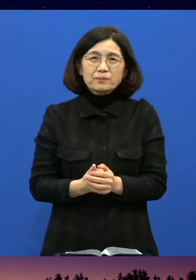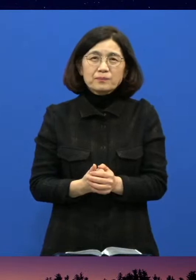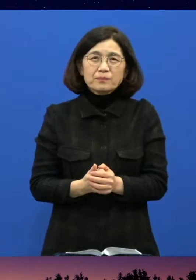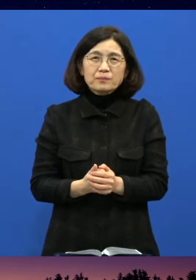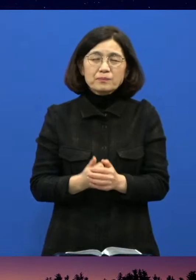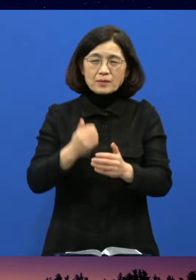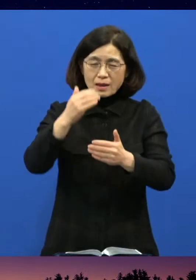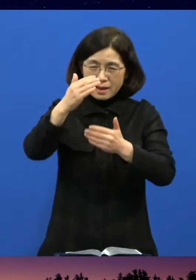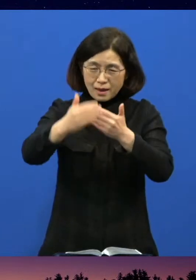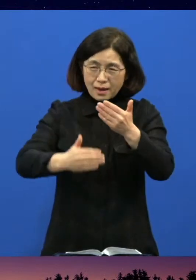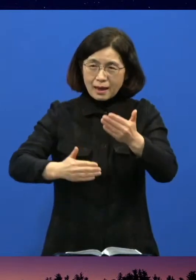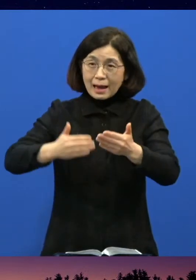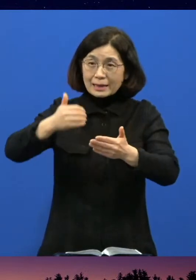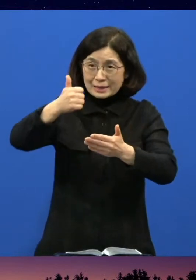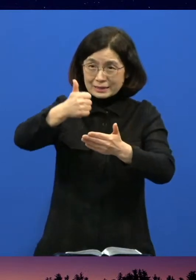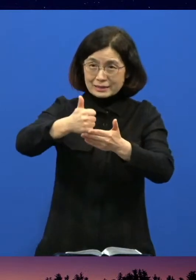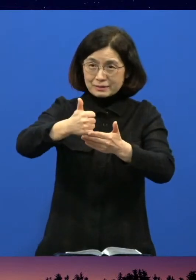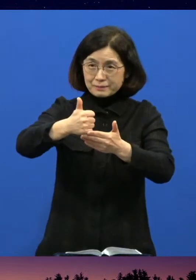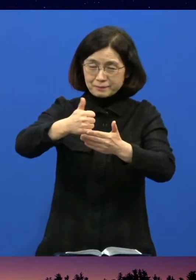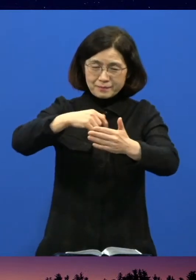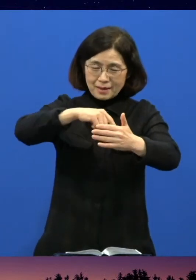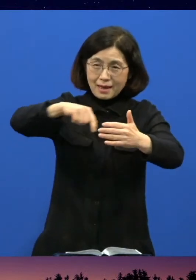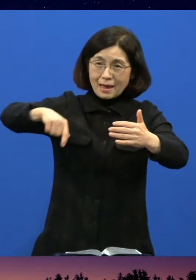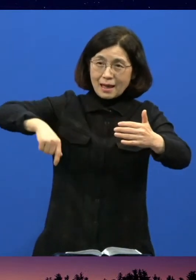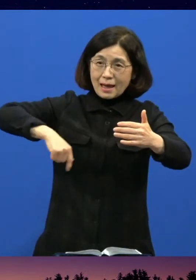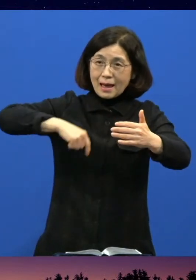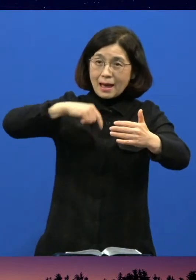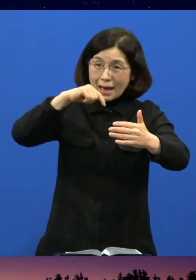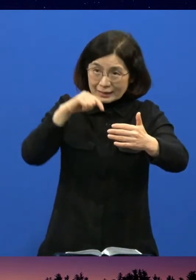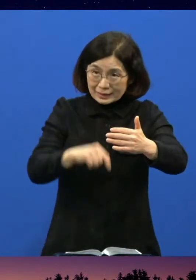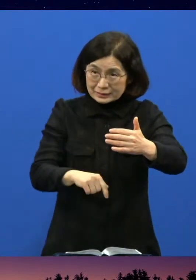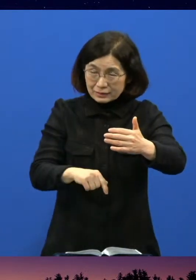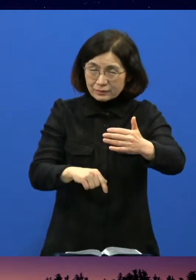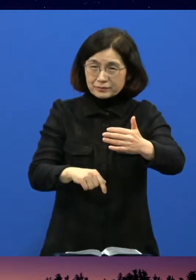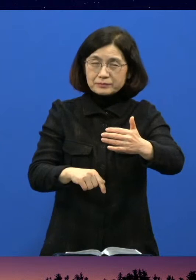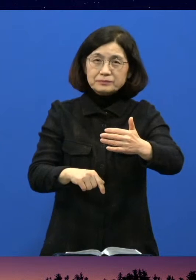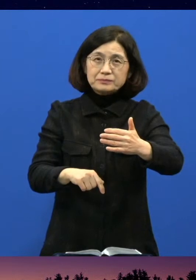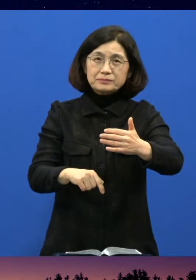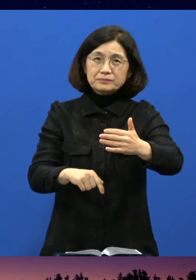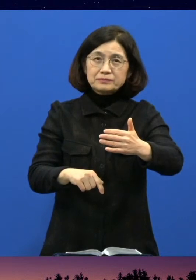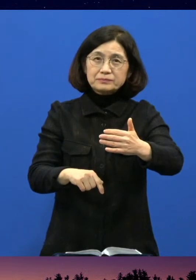그 하나님의 품 안에 그 손에 붙잡혀 살아가면